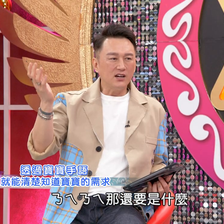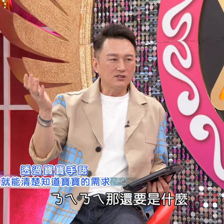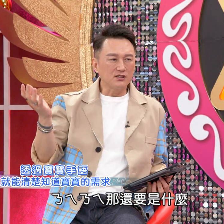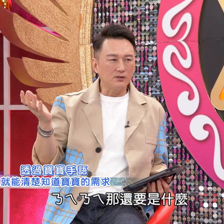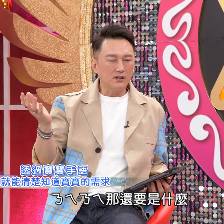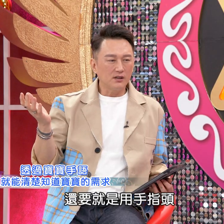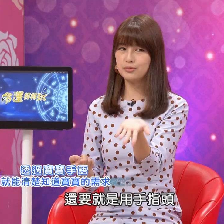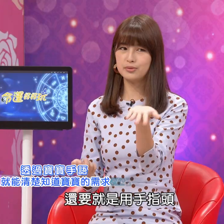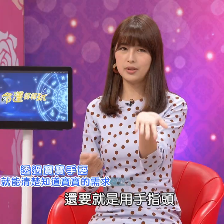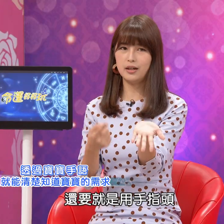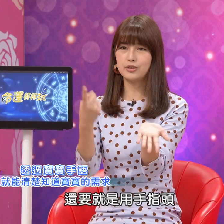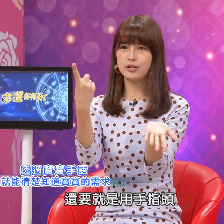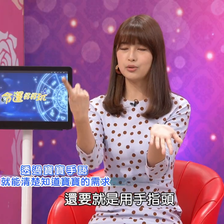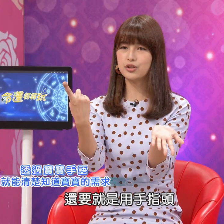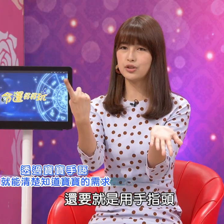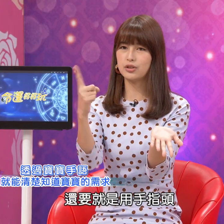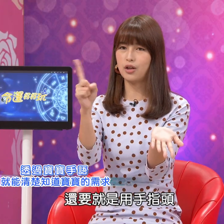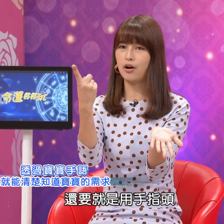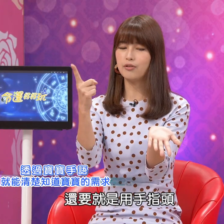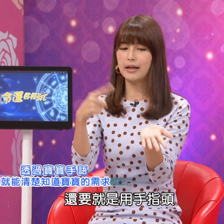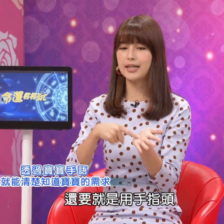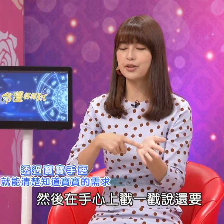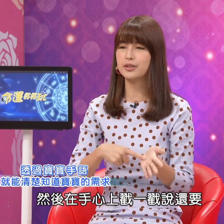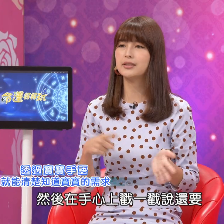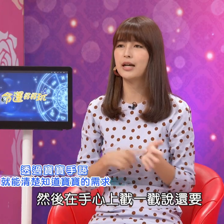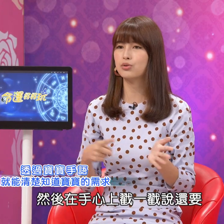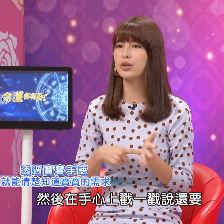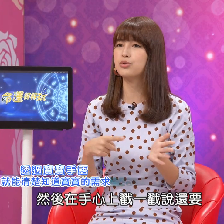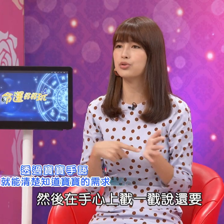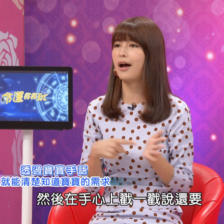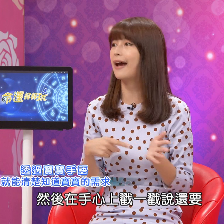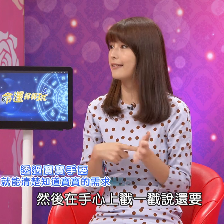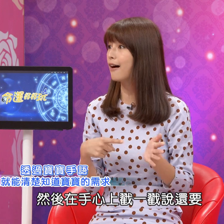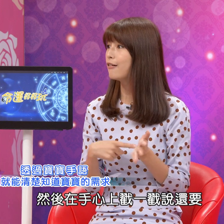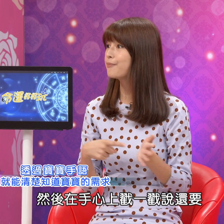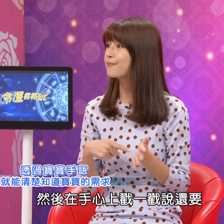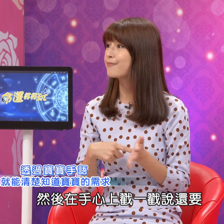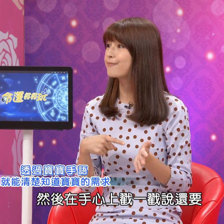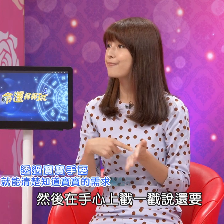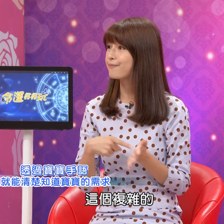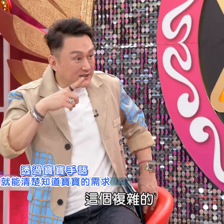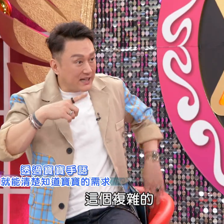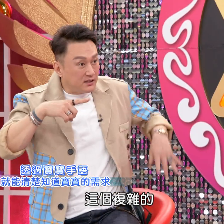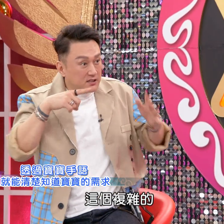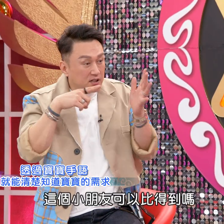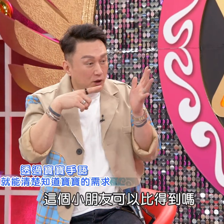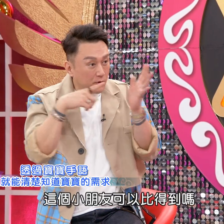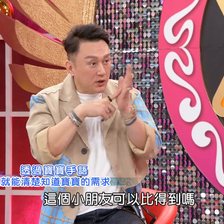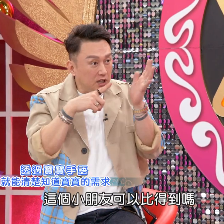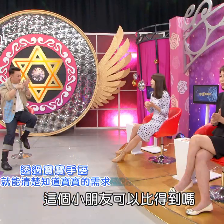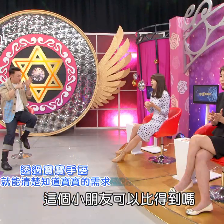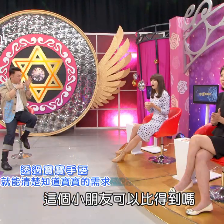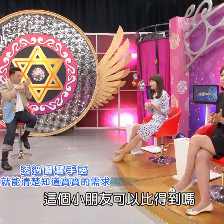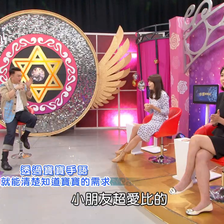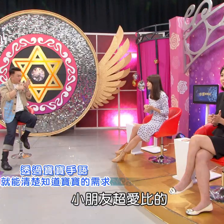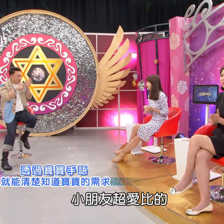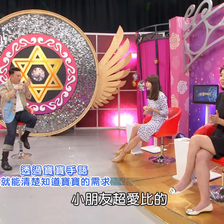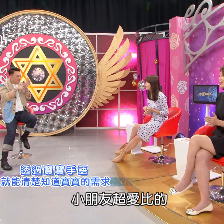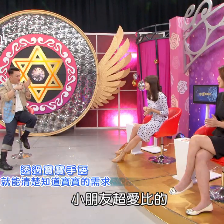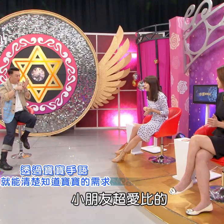要是什麼用手指頭然後在手心上搓一搓說還要這個複雜的這個小朋友可以比得到嗎小朋友超